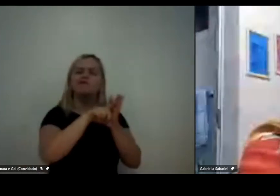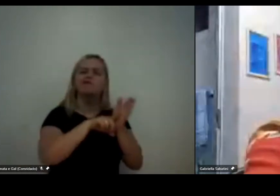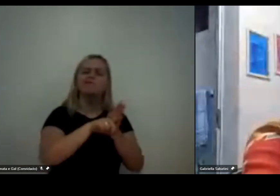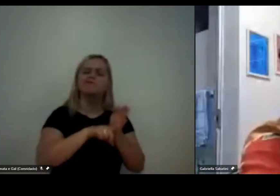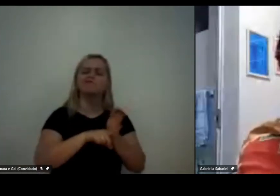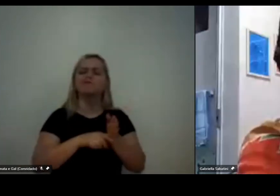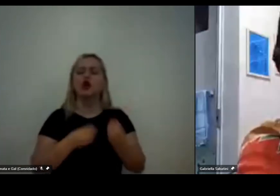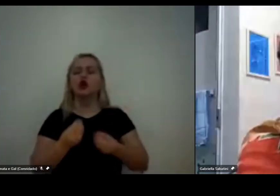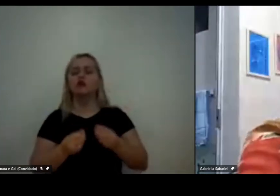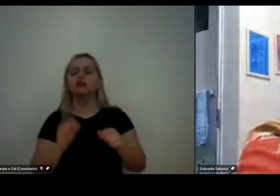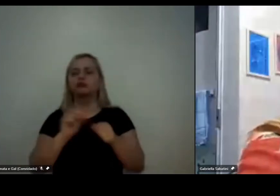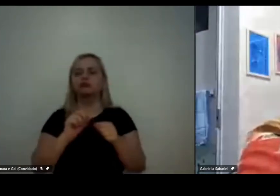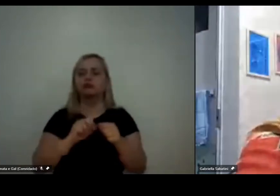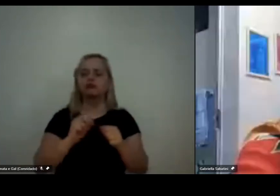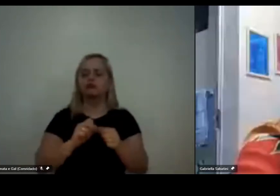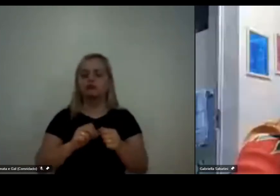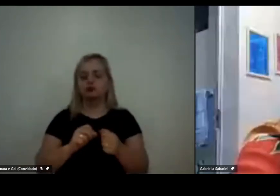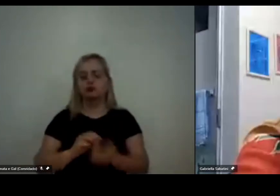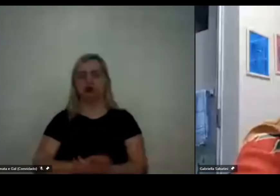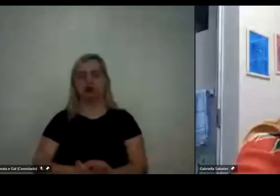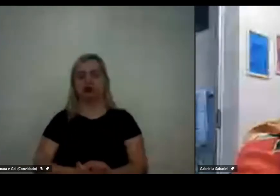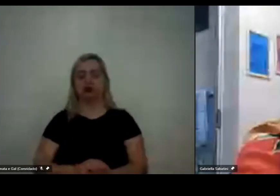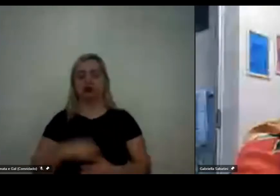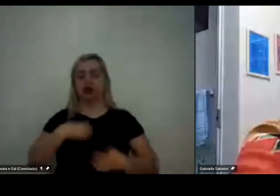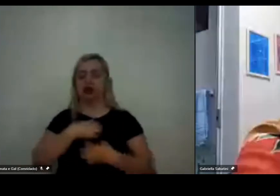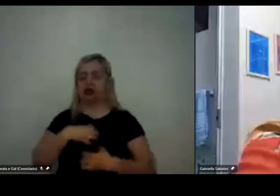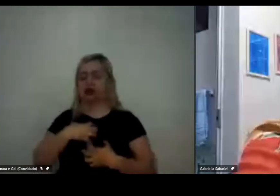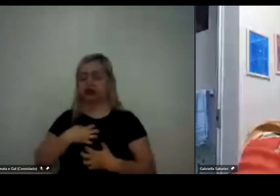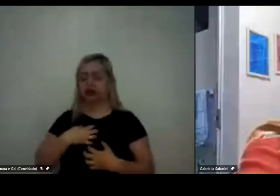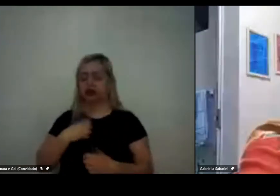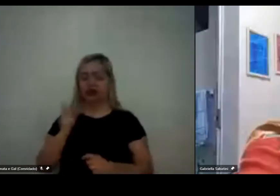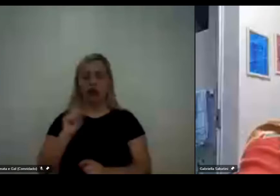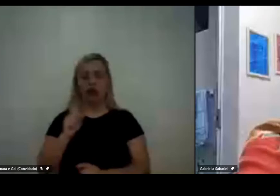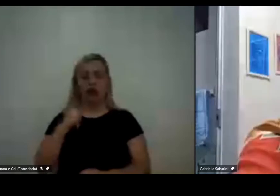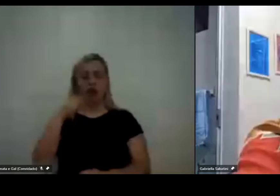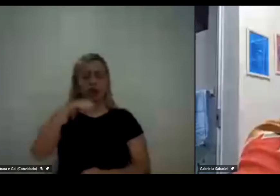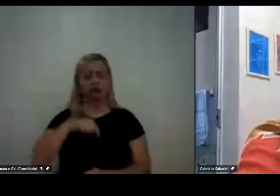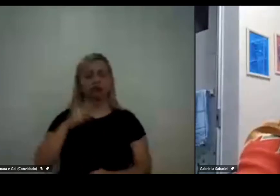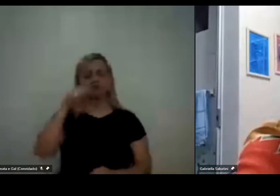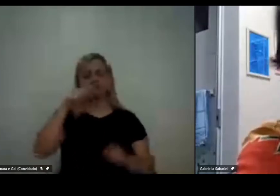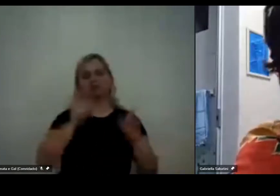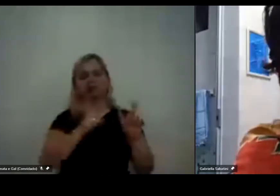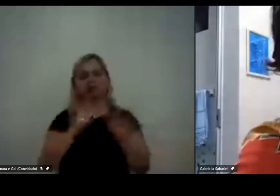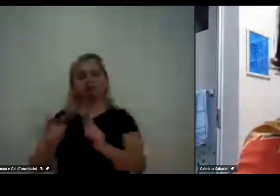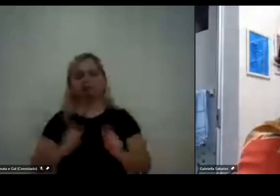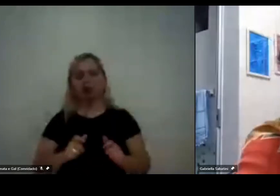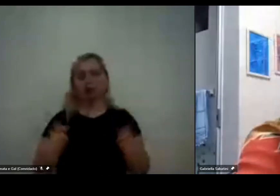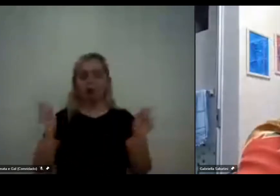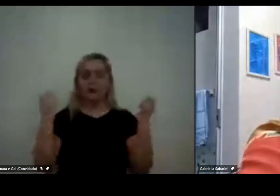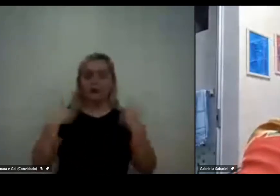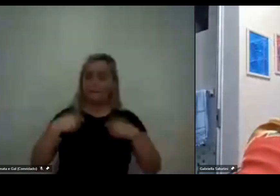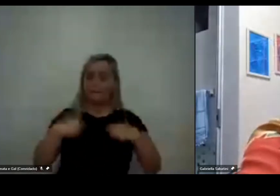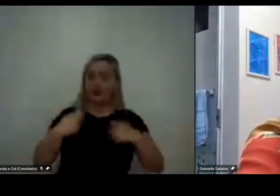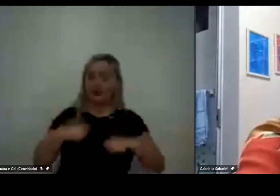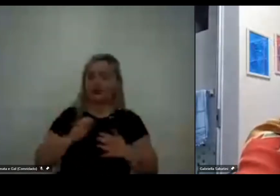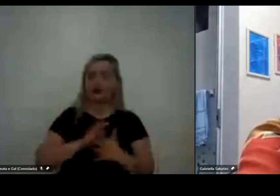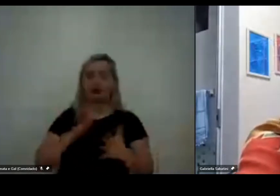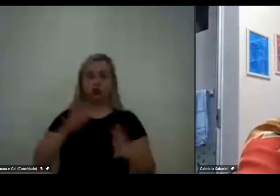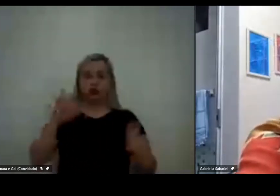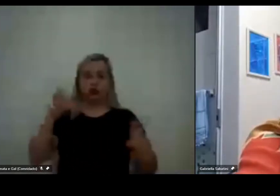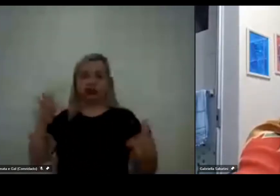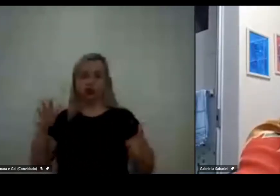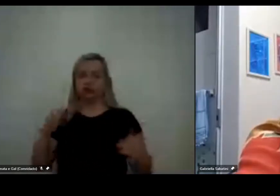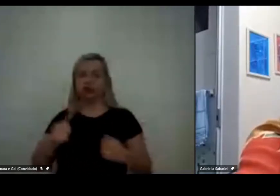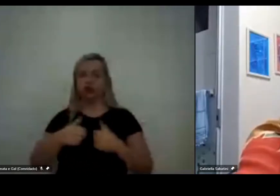pessoa que faz se sinta pertencente, sentindo uma necessidade enorme de ser anônima. Ou, como disse, pagar